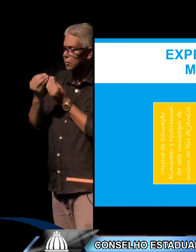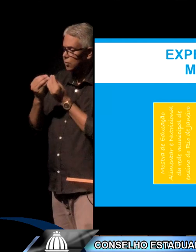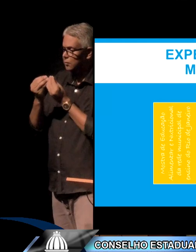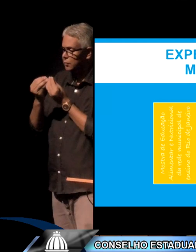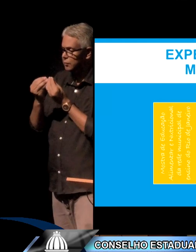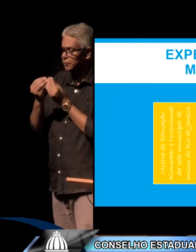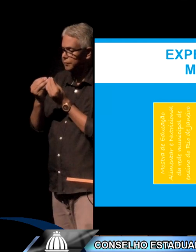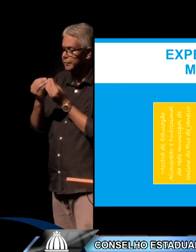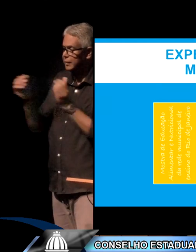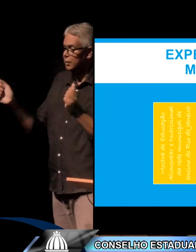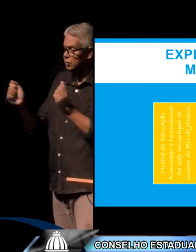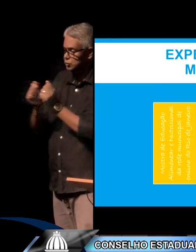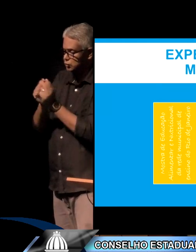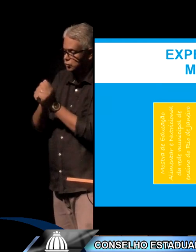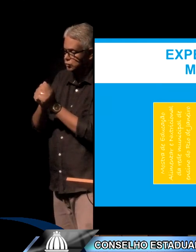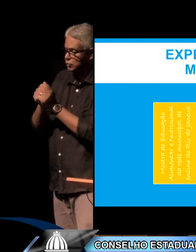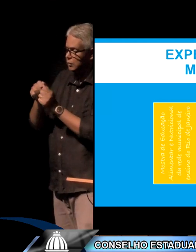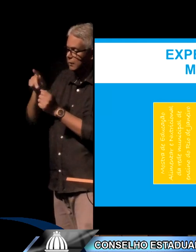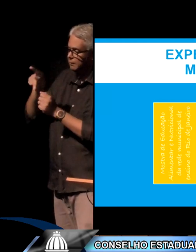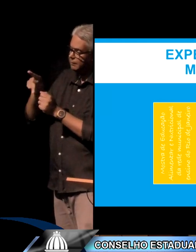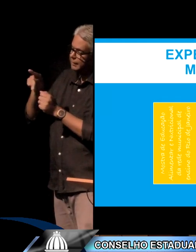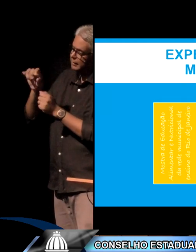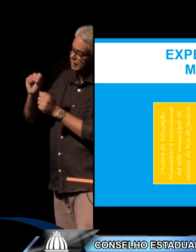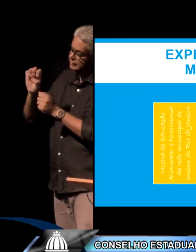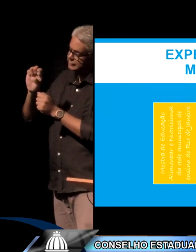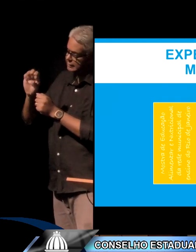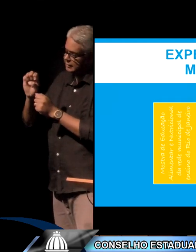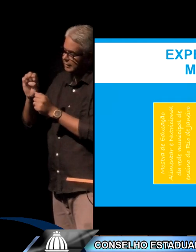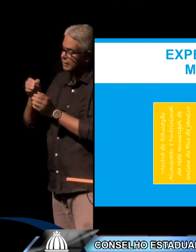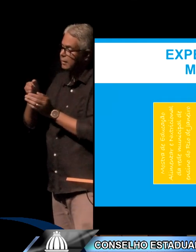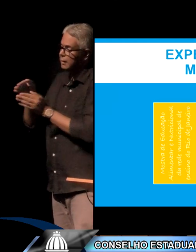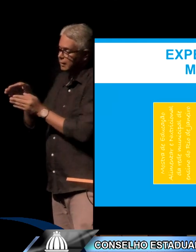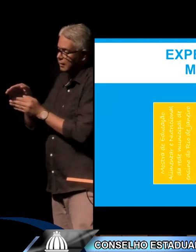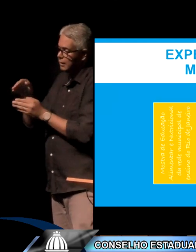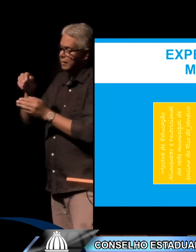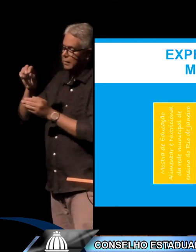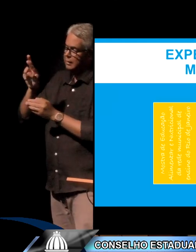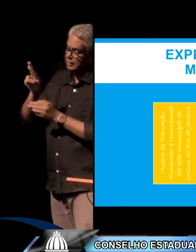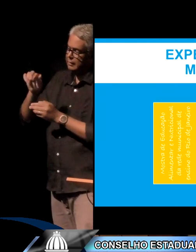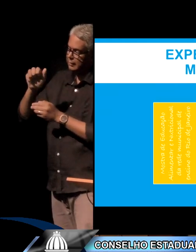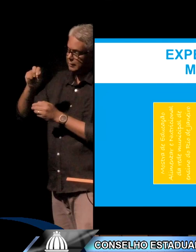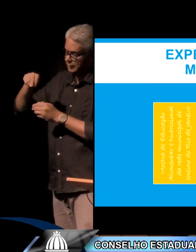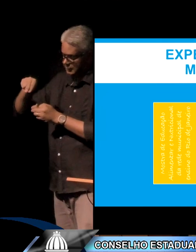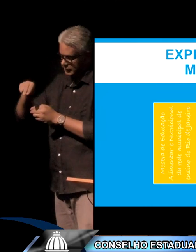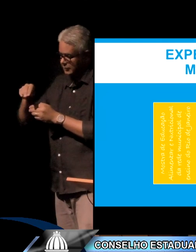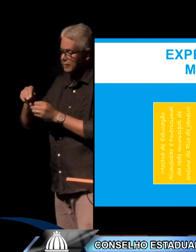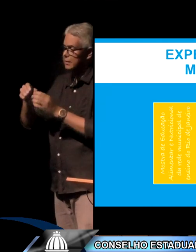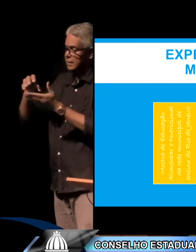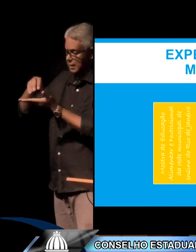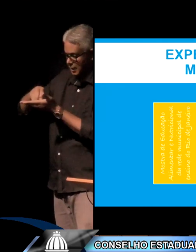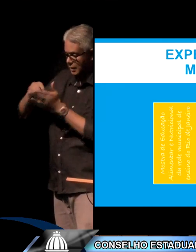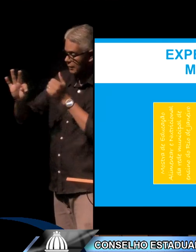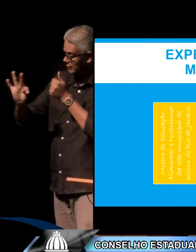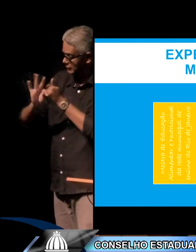PSE a Rayane e a área técnica de alimentação e Nutrição né